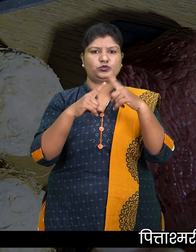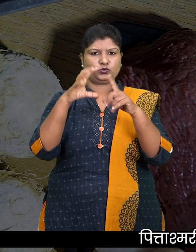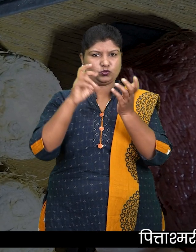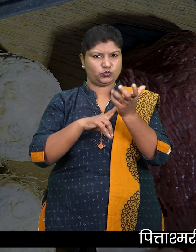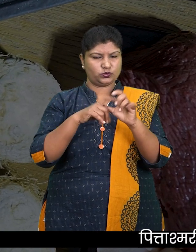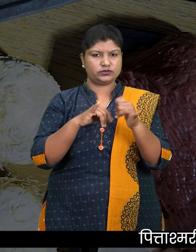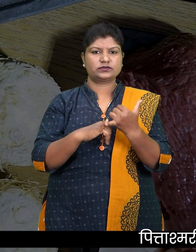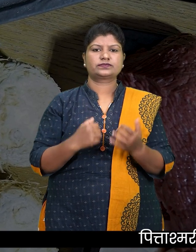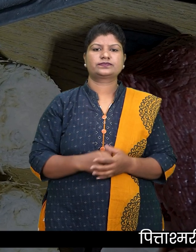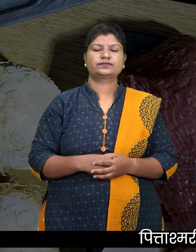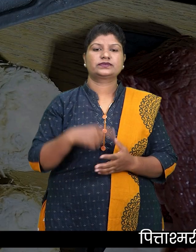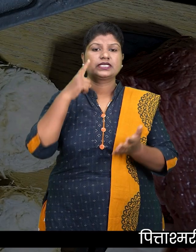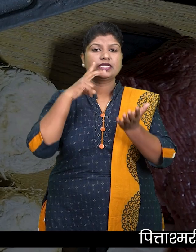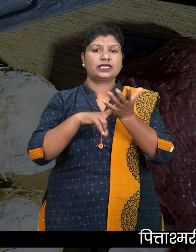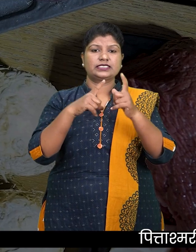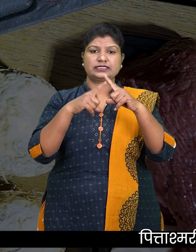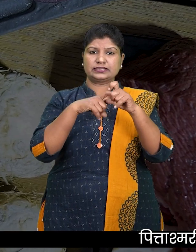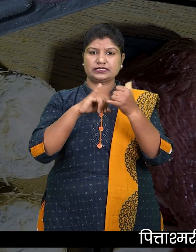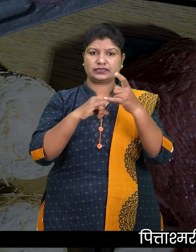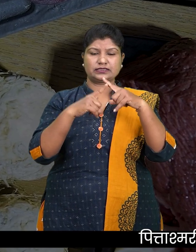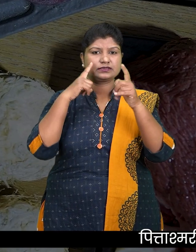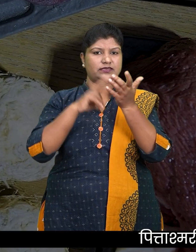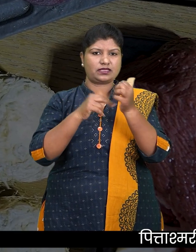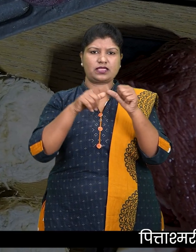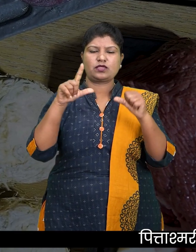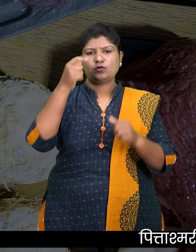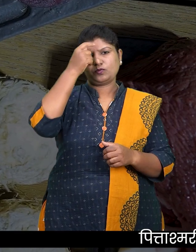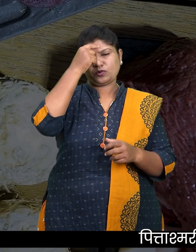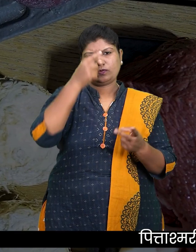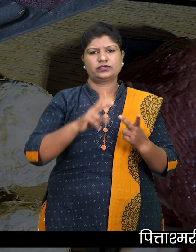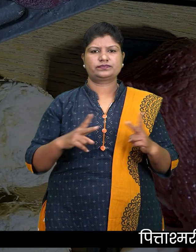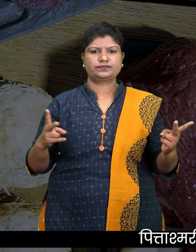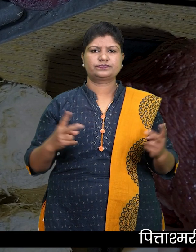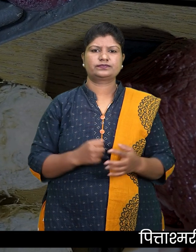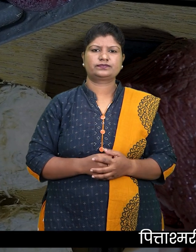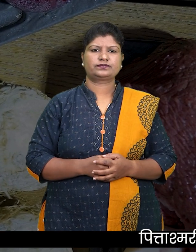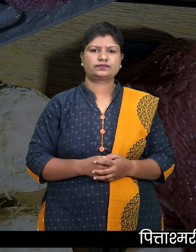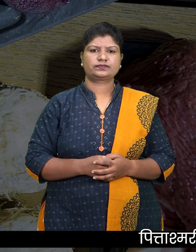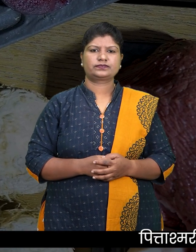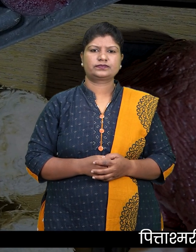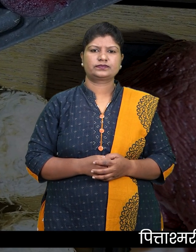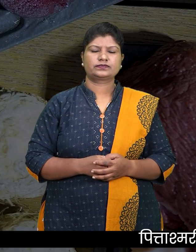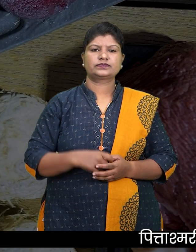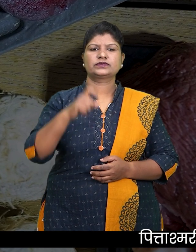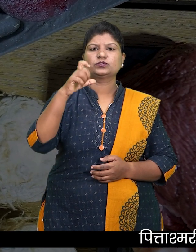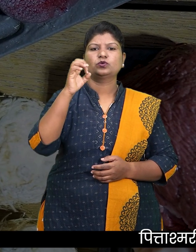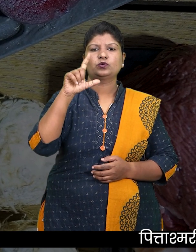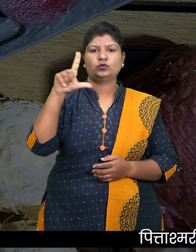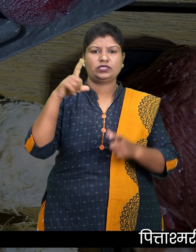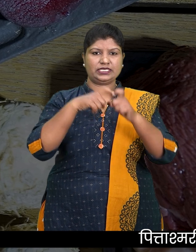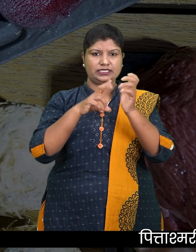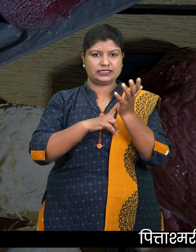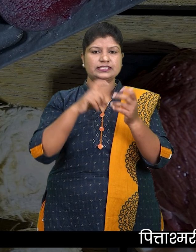पित्ताशमरी, आंतों की समस्याएं, कोलन कैंसर आदि।